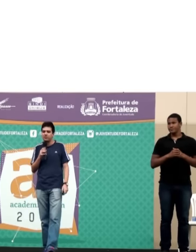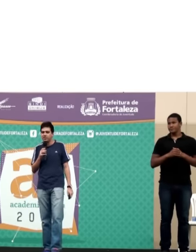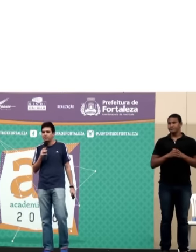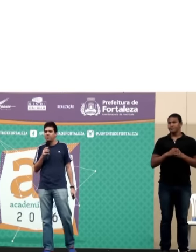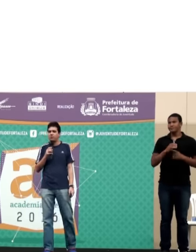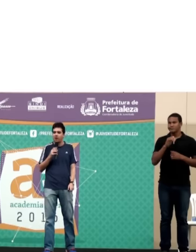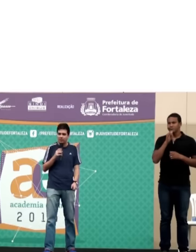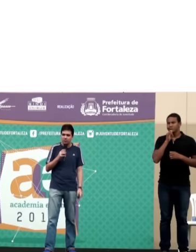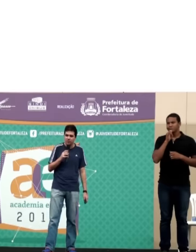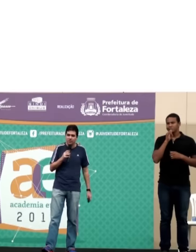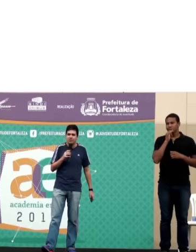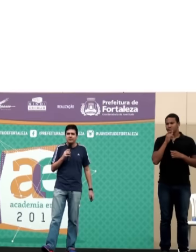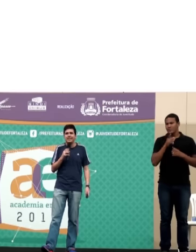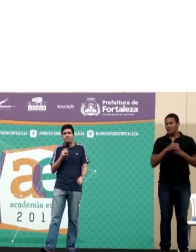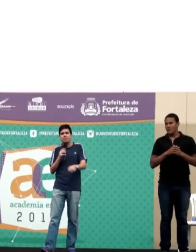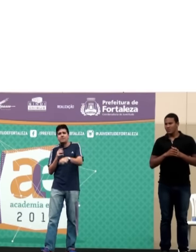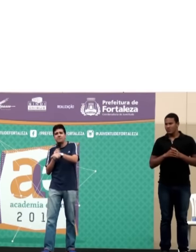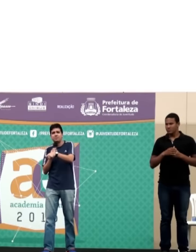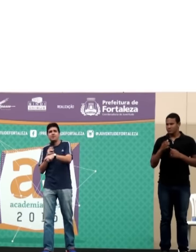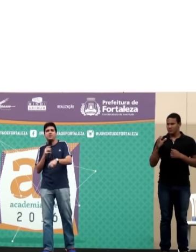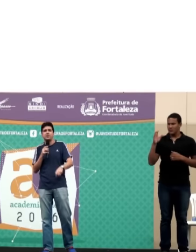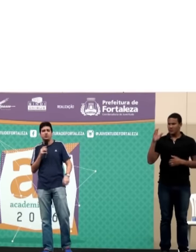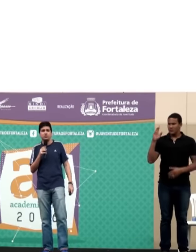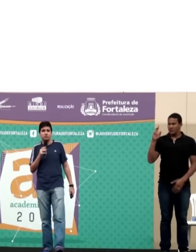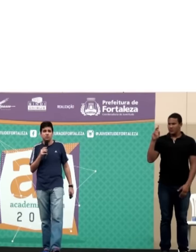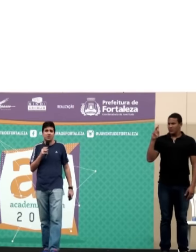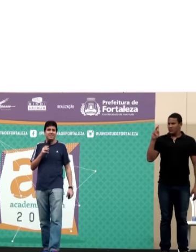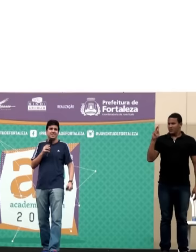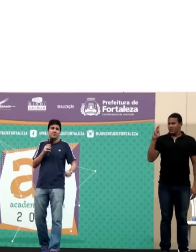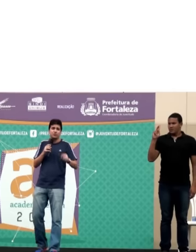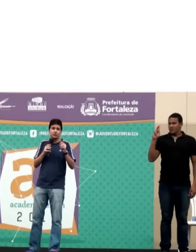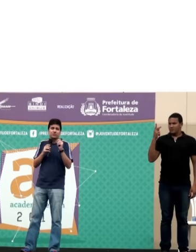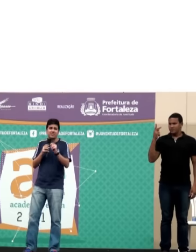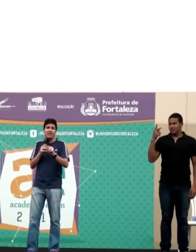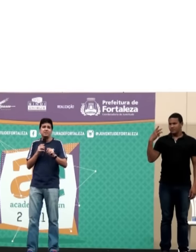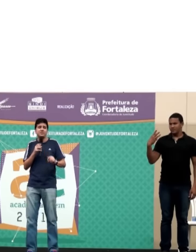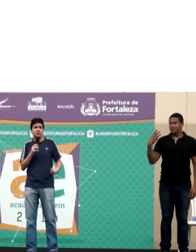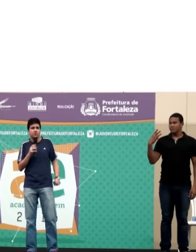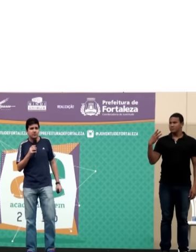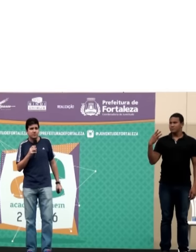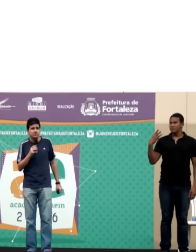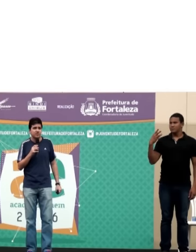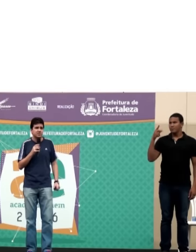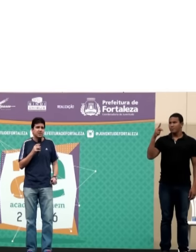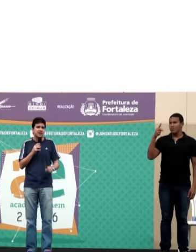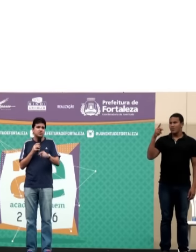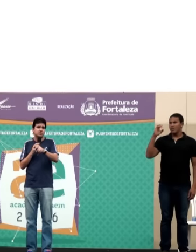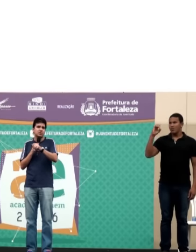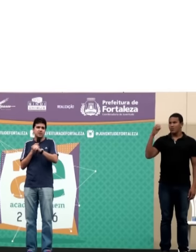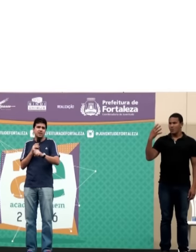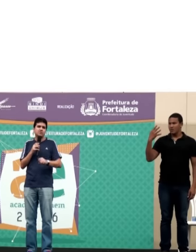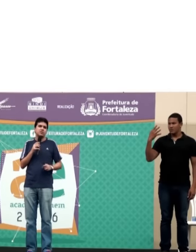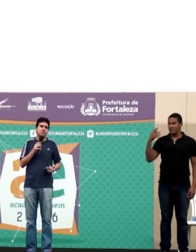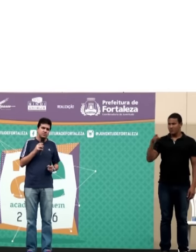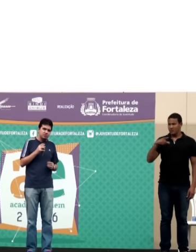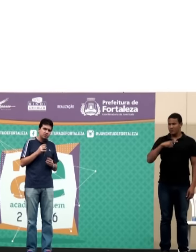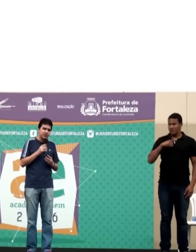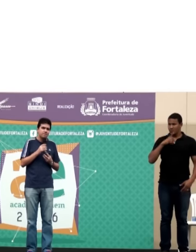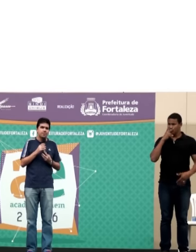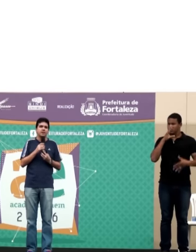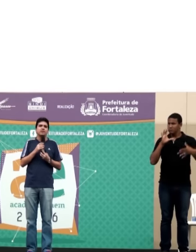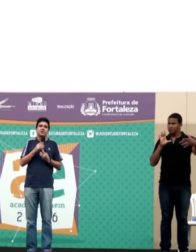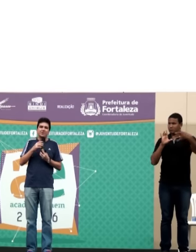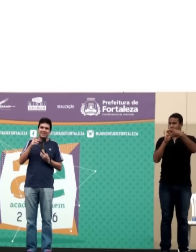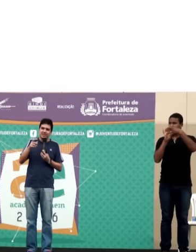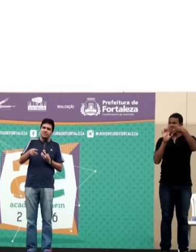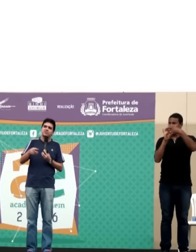ácido, H3PO4. Dá para perceber aí na estrutura que os três hidrogênios desse ácido estão ligados ao